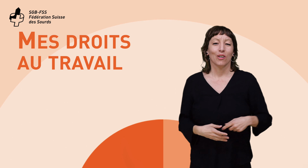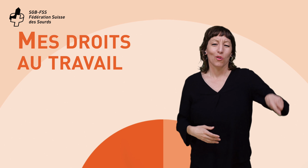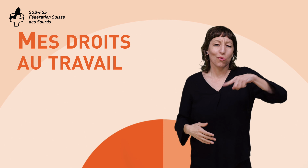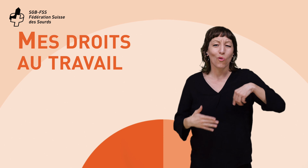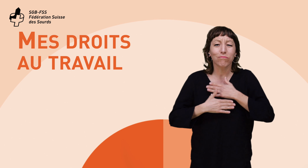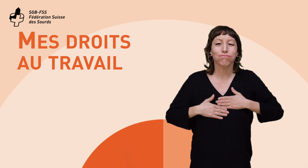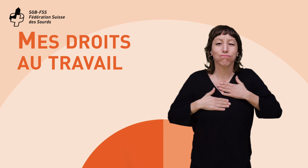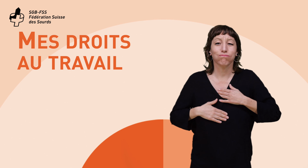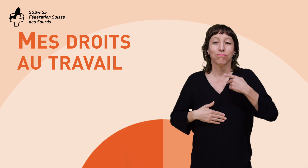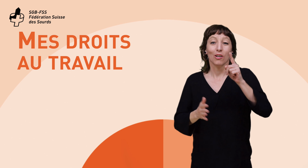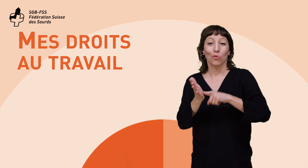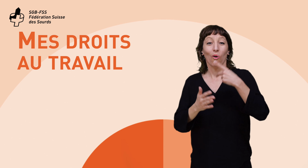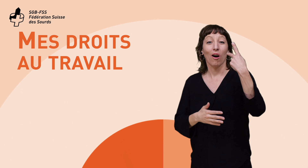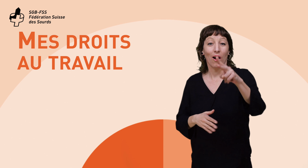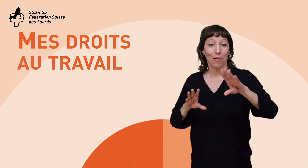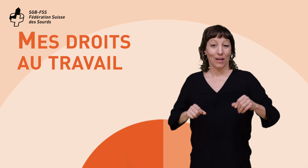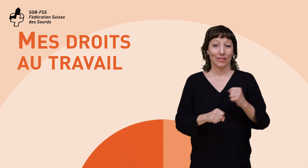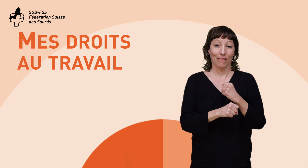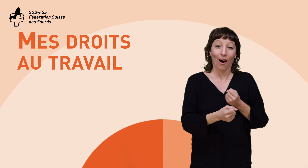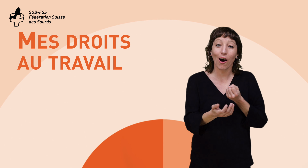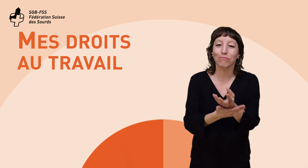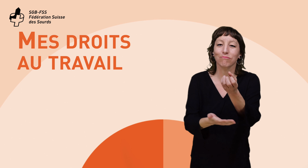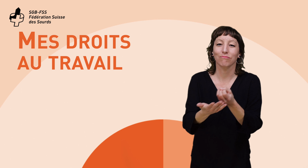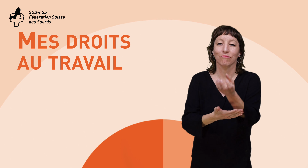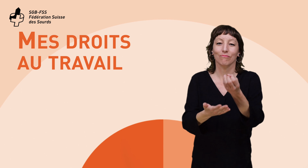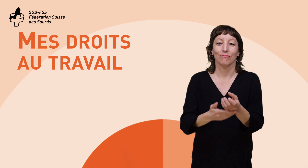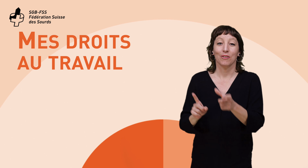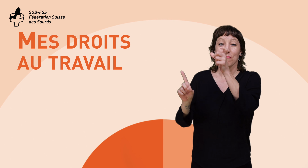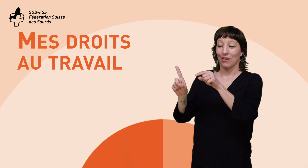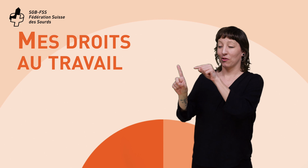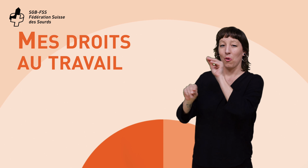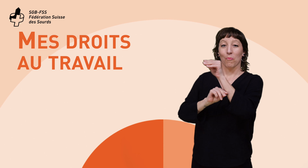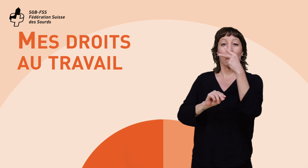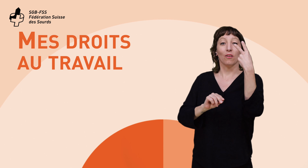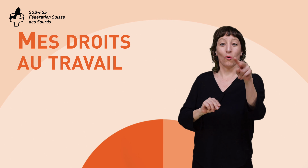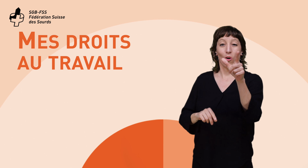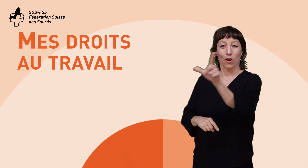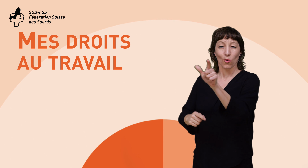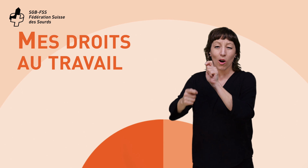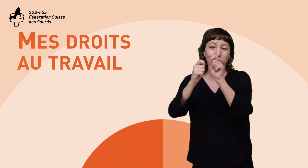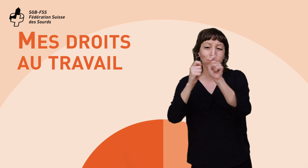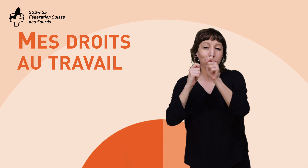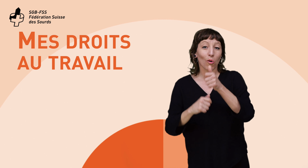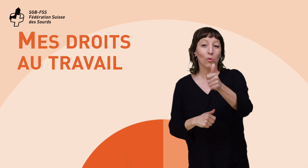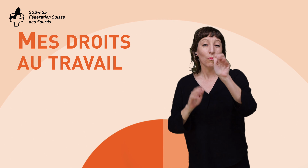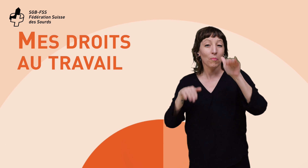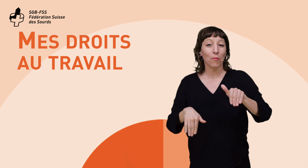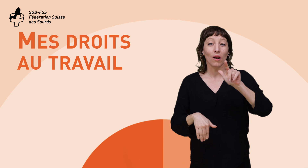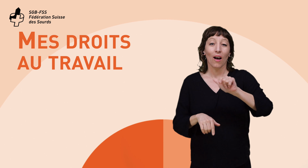Nous sommes heureux de pouvoir t'informer de cette manière sur tes droits au travail, afin que tu puisses aborder ton